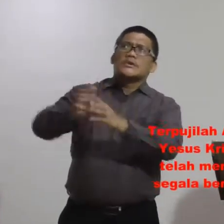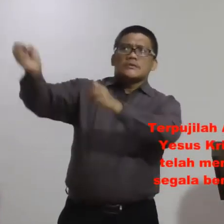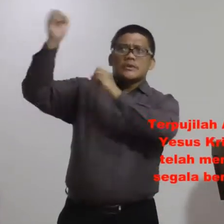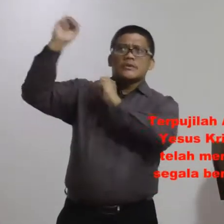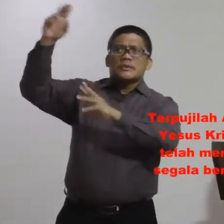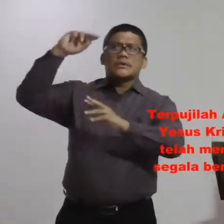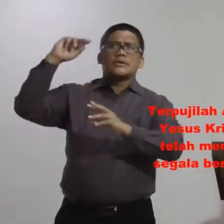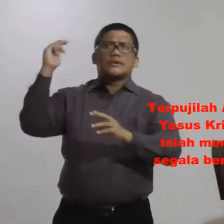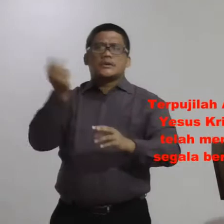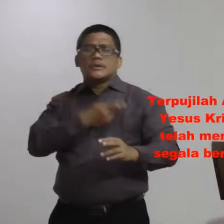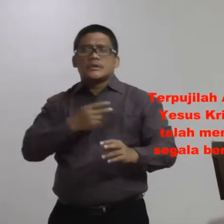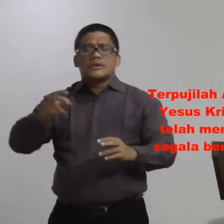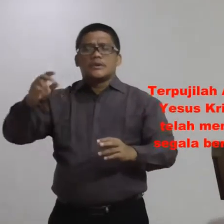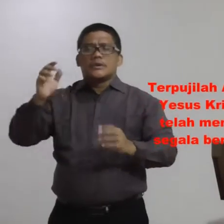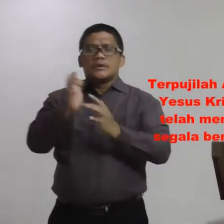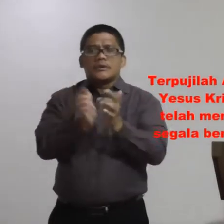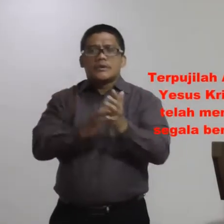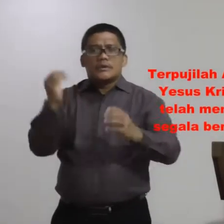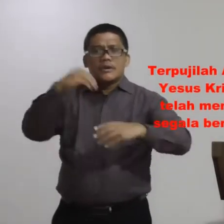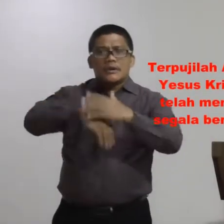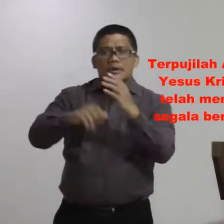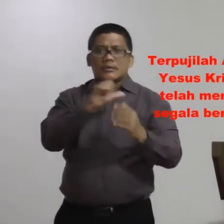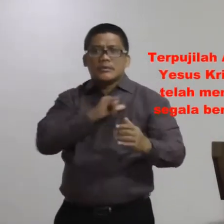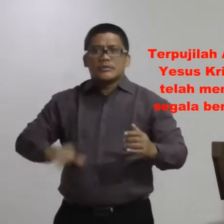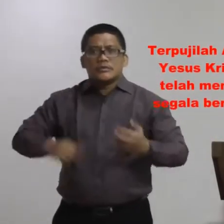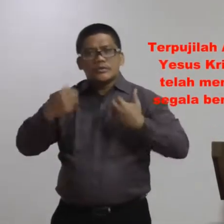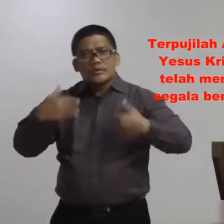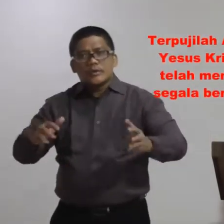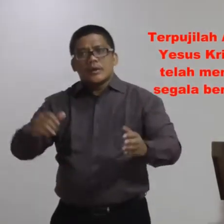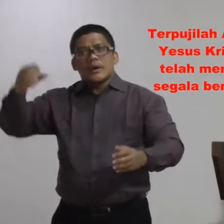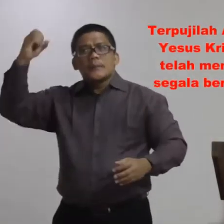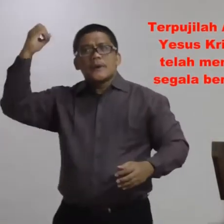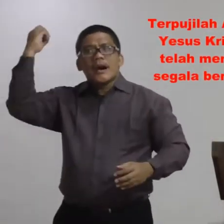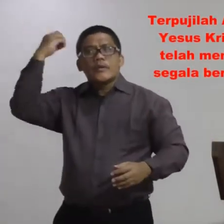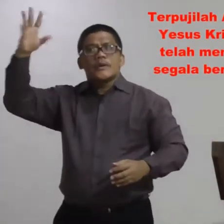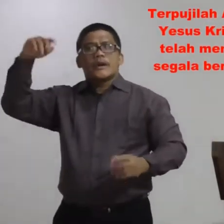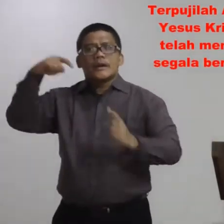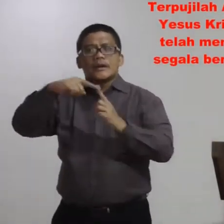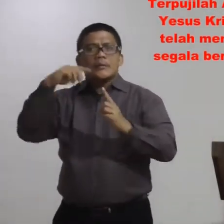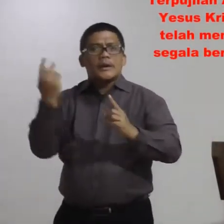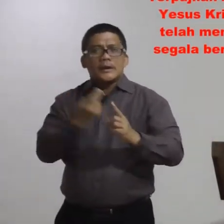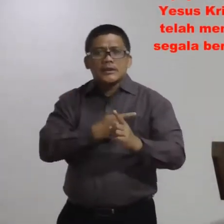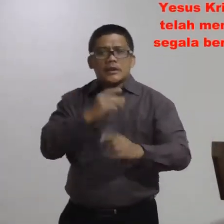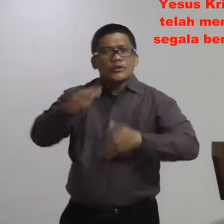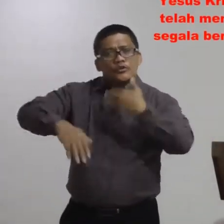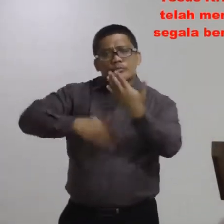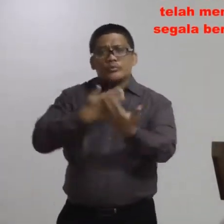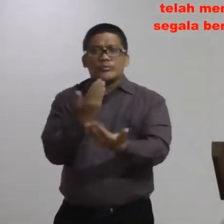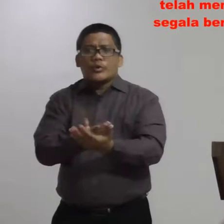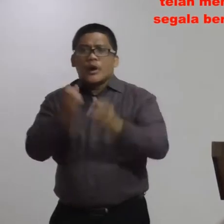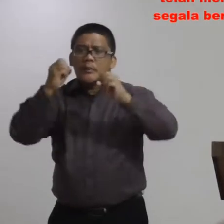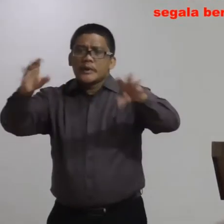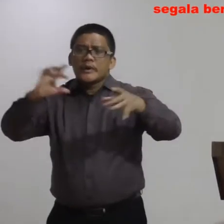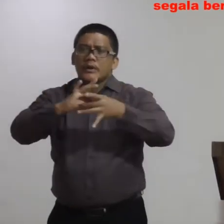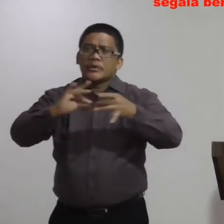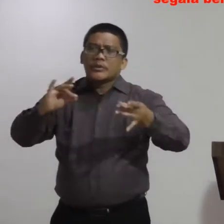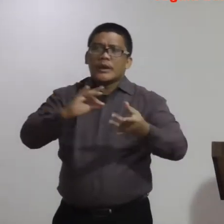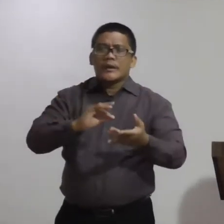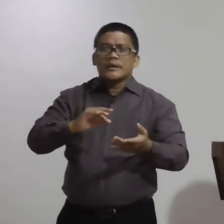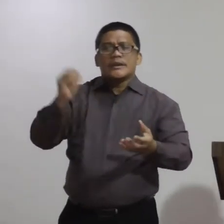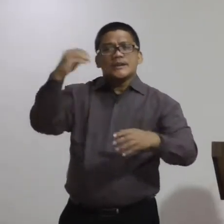Yesus Kristus, yang dalam Kristus telah mengaruniakan kepada kita segala berkat rohani di